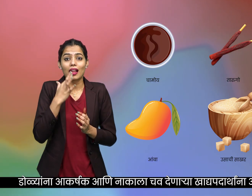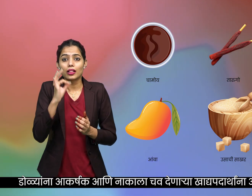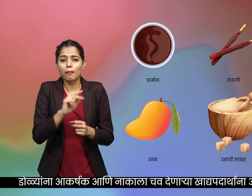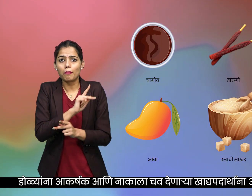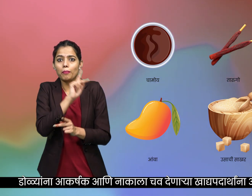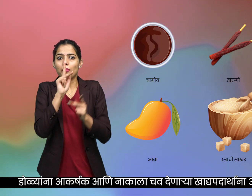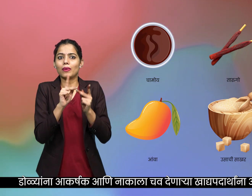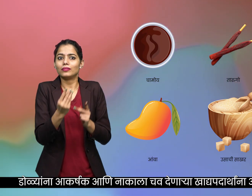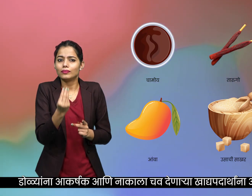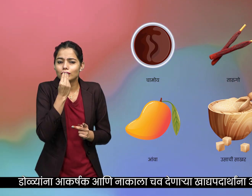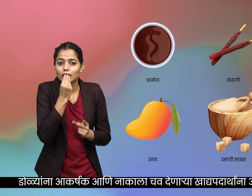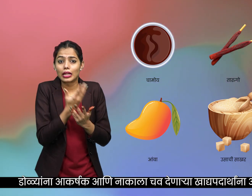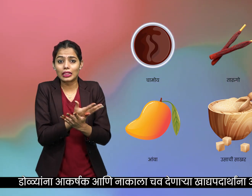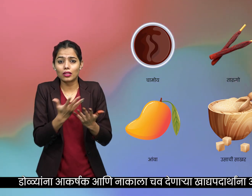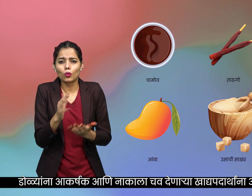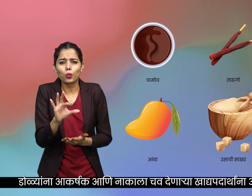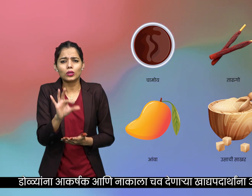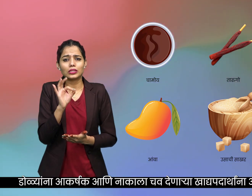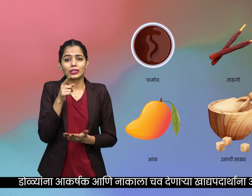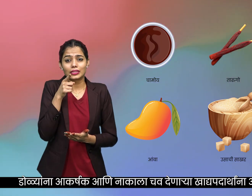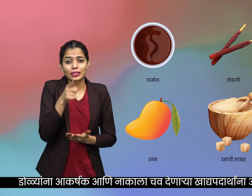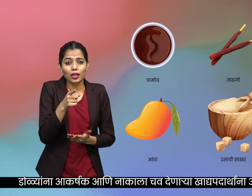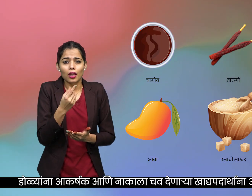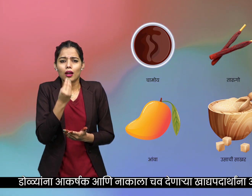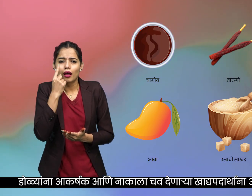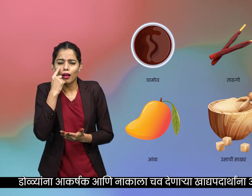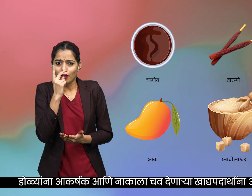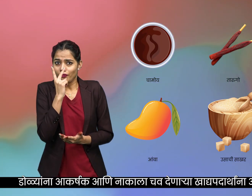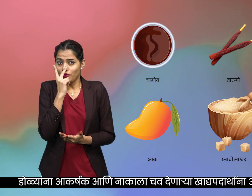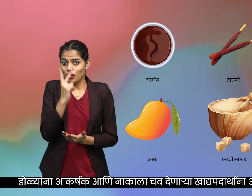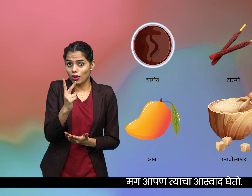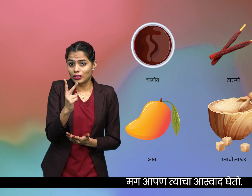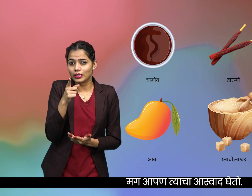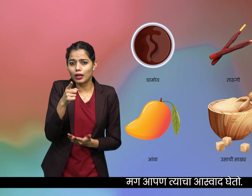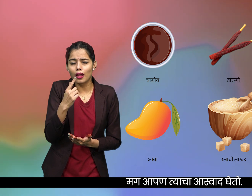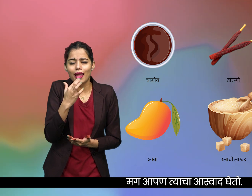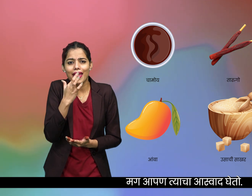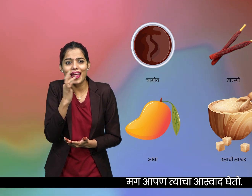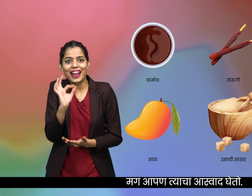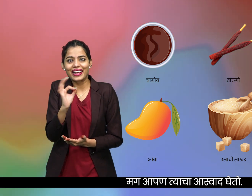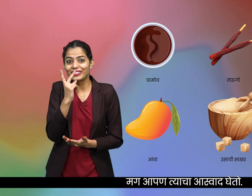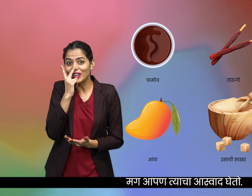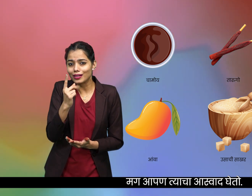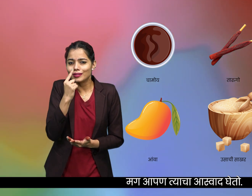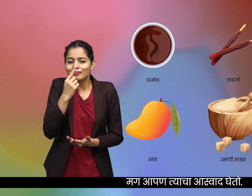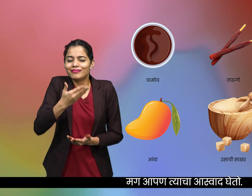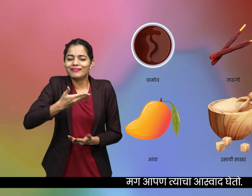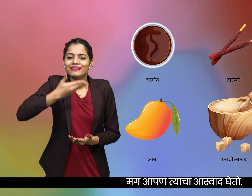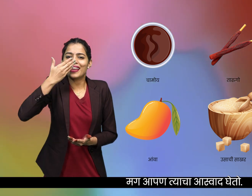डोळ्यांना आकर्षण आणि नाकाला चव देणाऱ्या खाद्यपदार्थांना आपण सहसा प्राधान्य देतो. मग आपण त्याचा आस्वाद